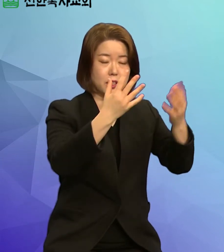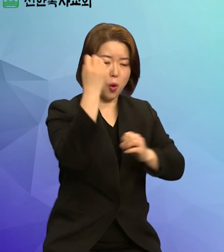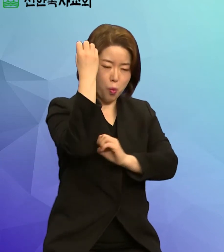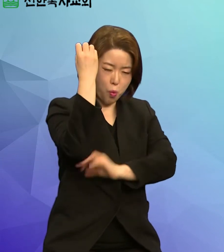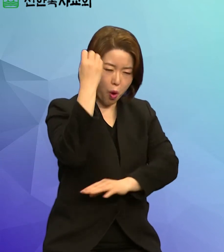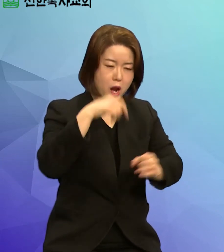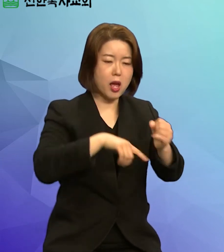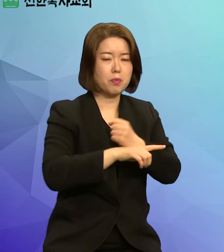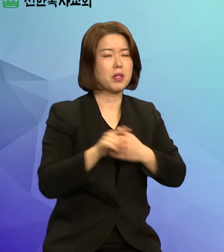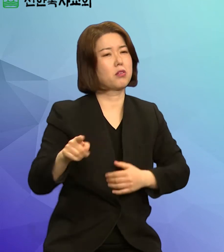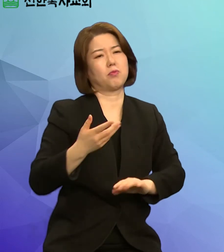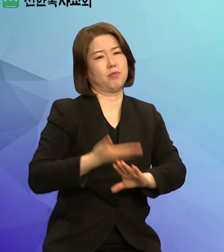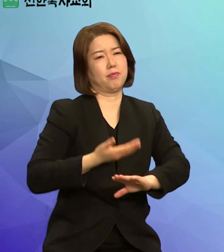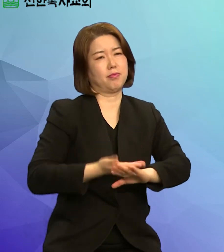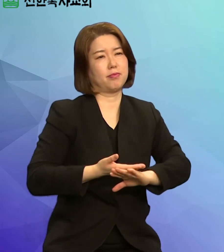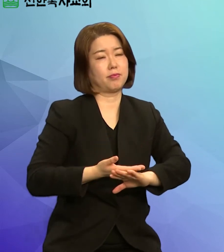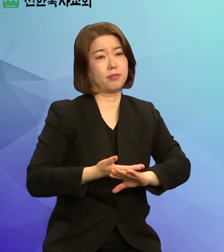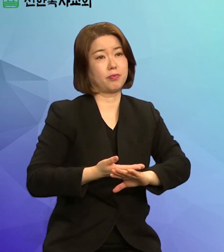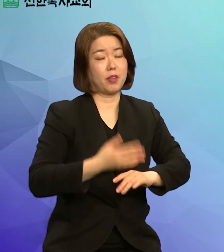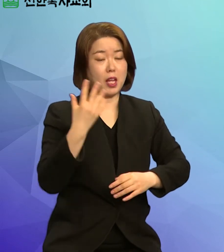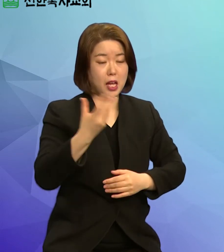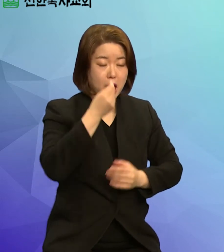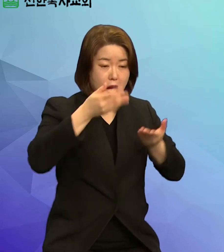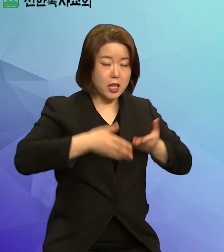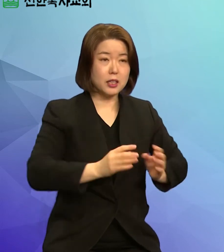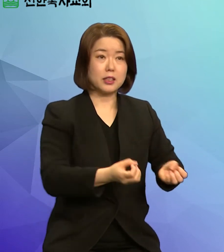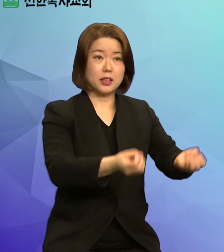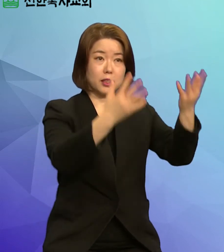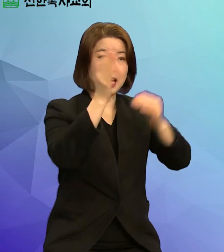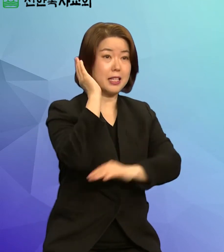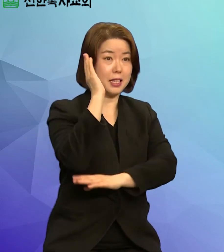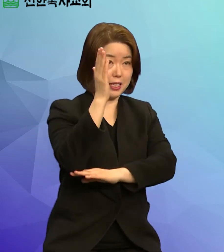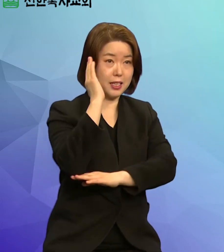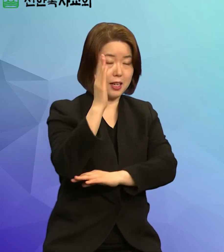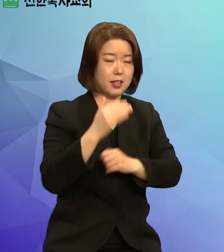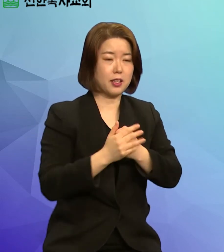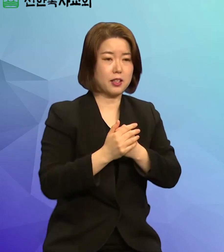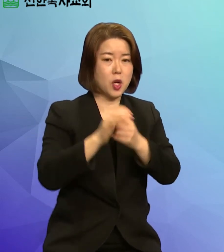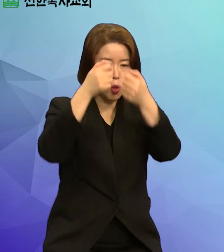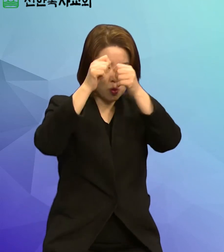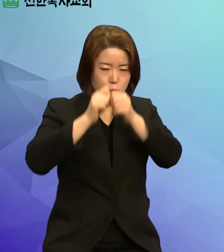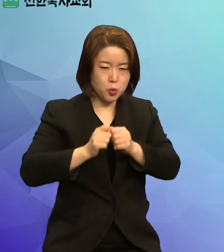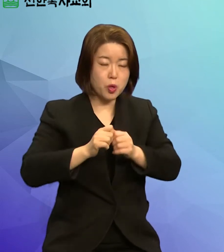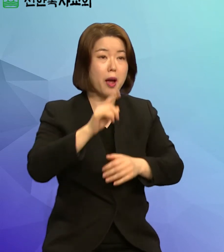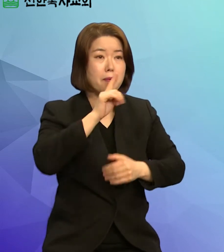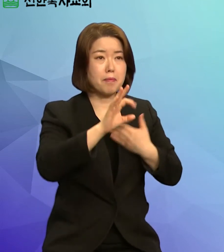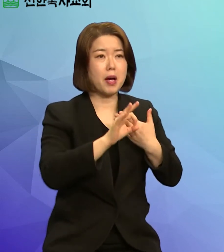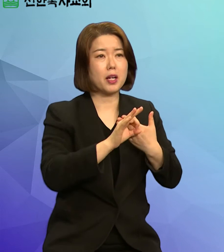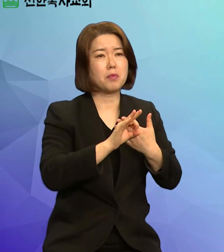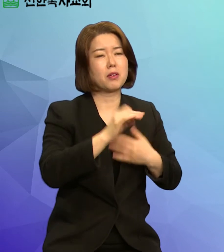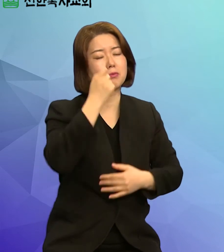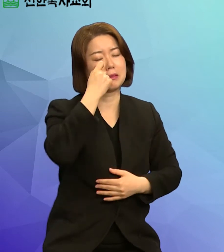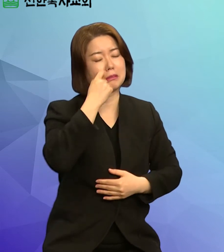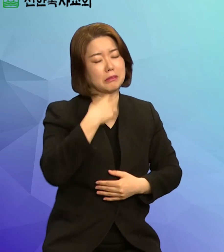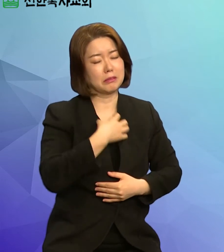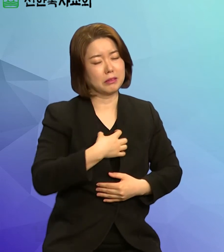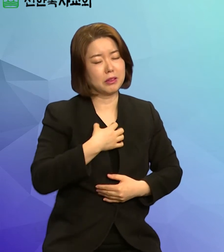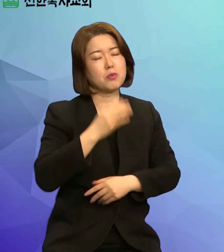아니기 때문에 그렇습니다. 성탄절 이야기는 엄밀히 말하면 아주 슬픈